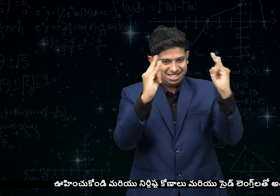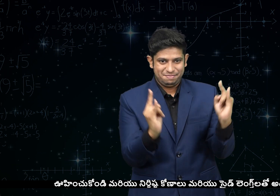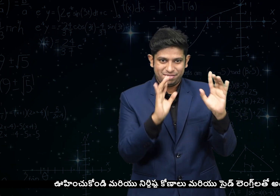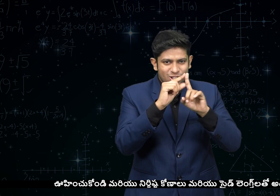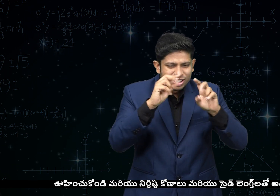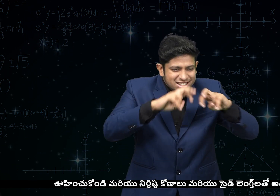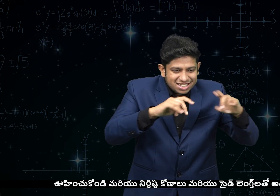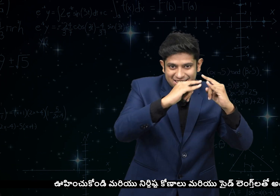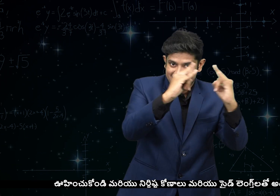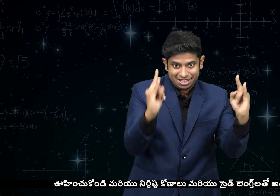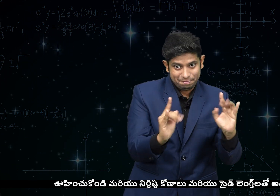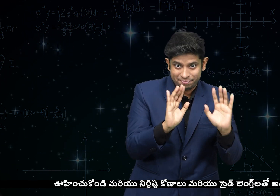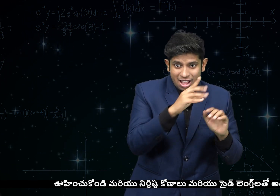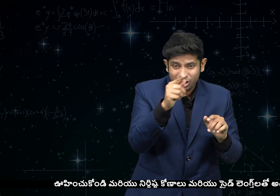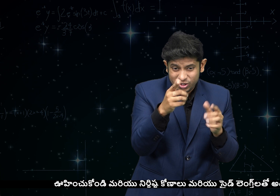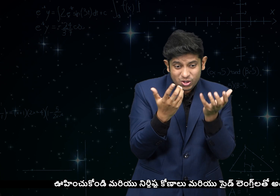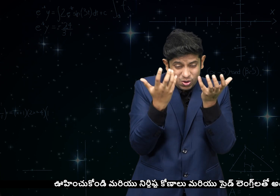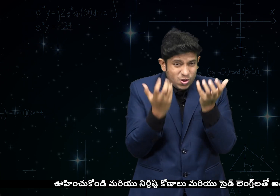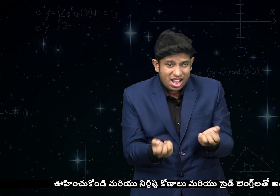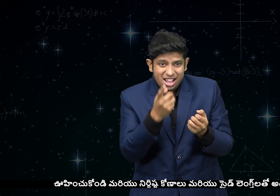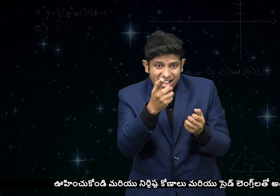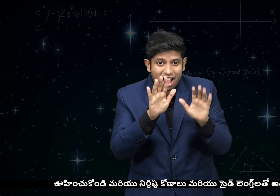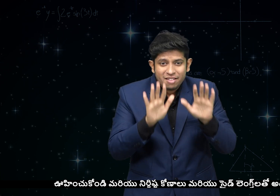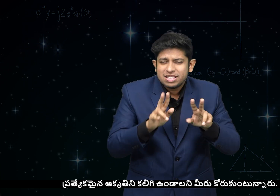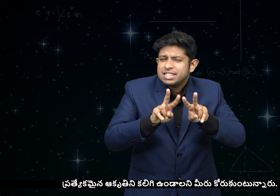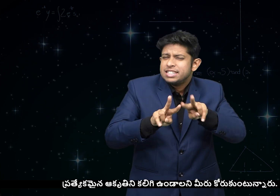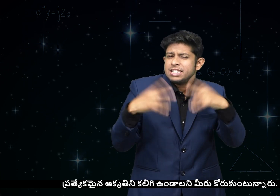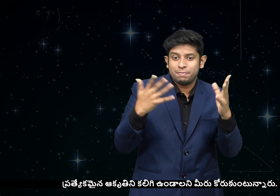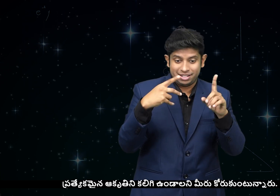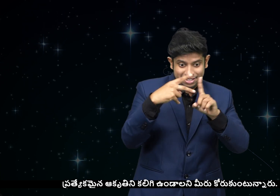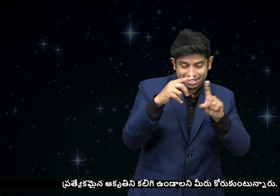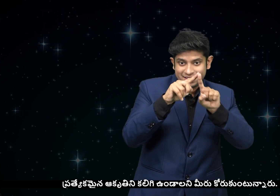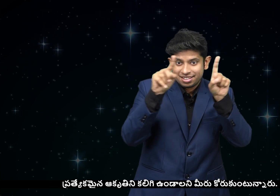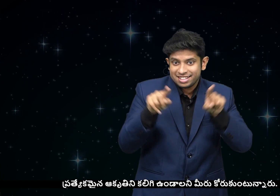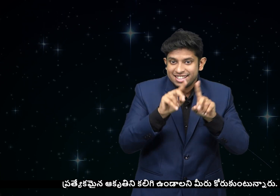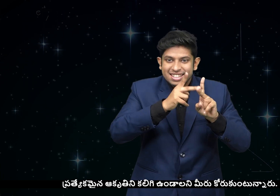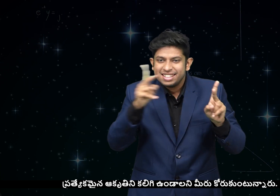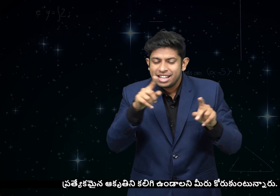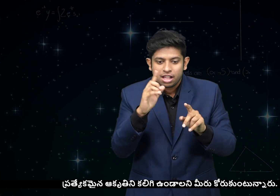మరియు సైడ్ లెంగ్త్లతో అది ప్రత్యేకమైన ఆకృతిని కలిగి ఉండాలని మీరు